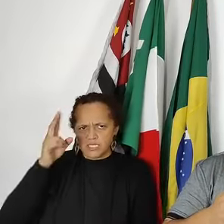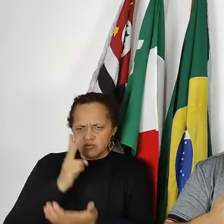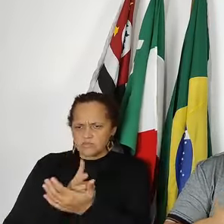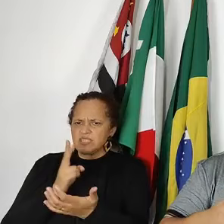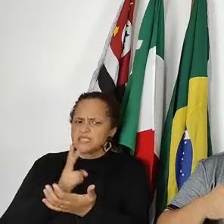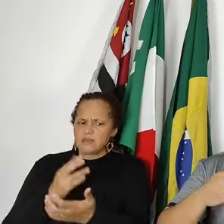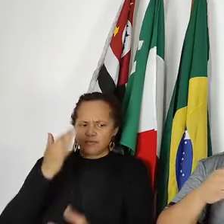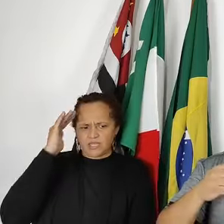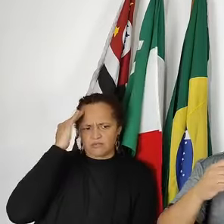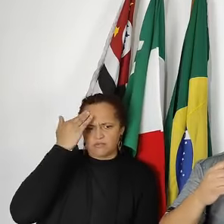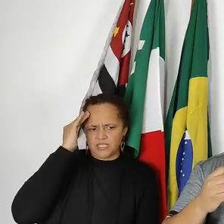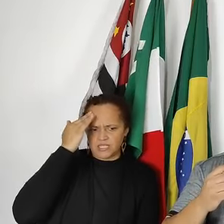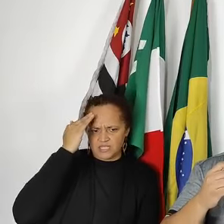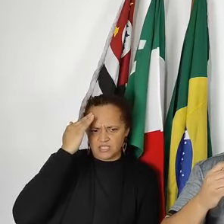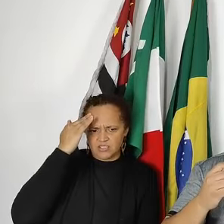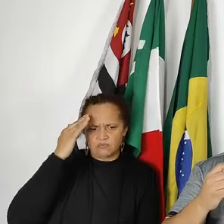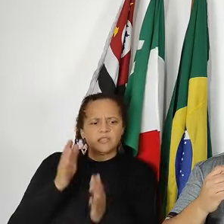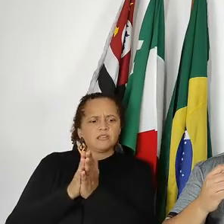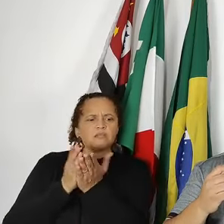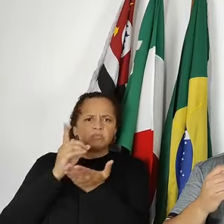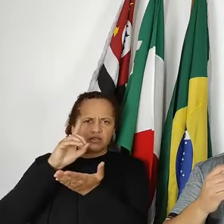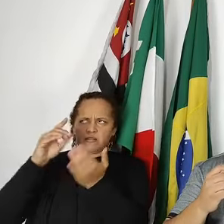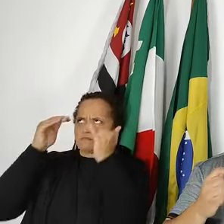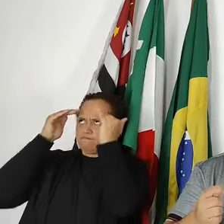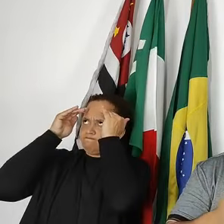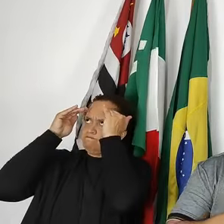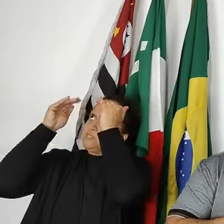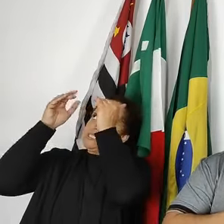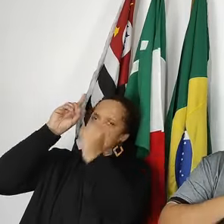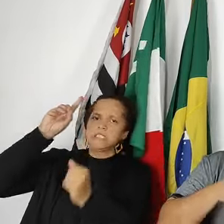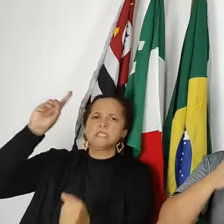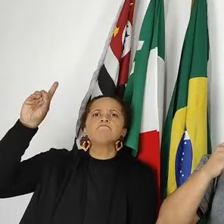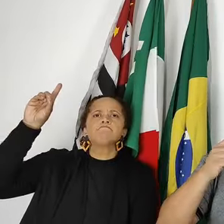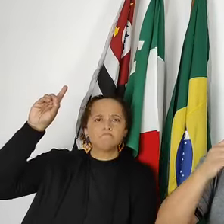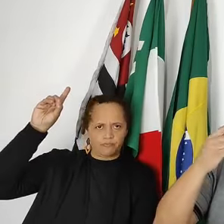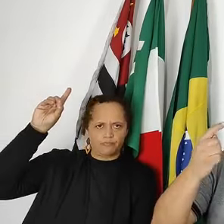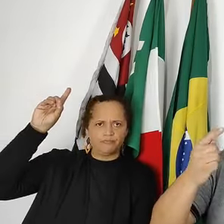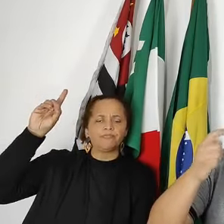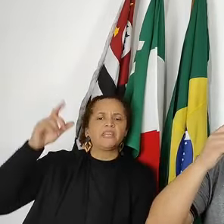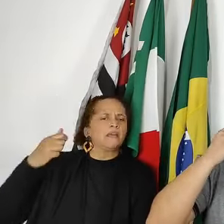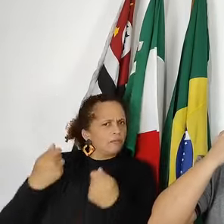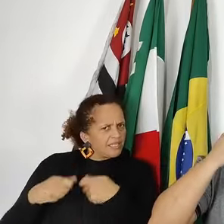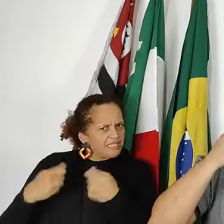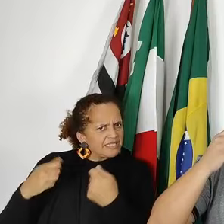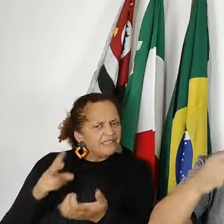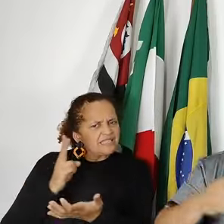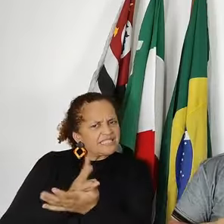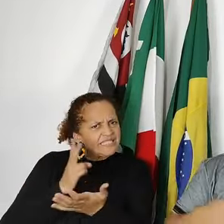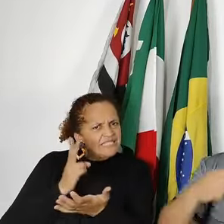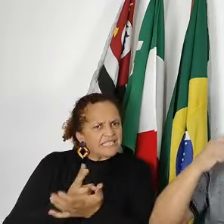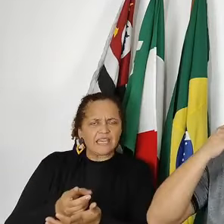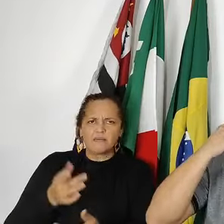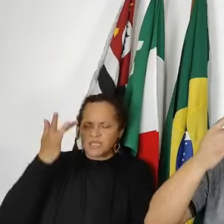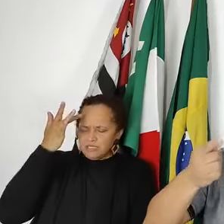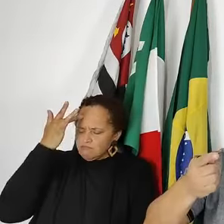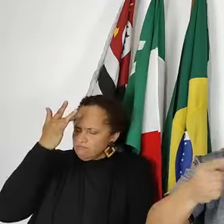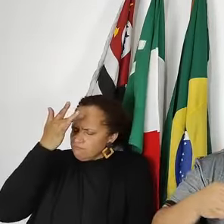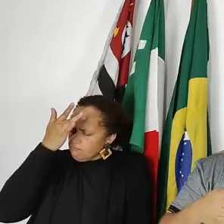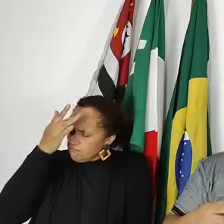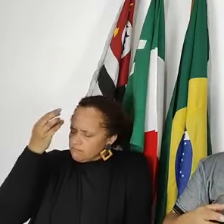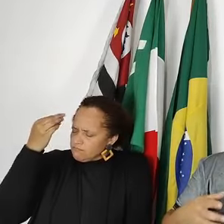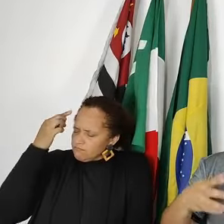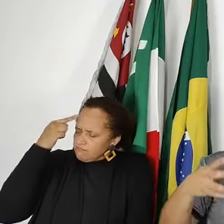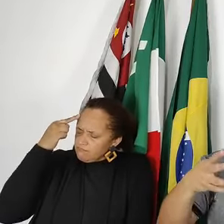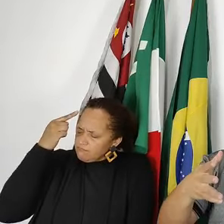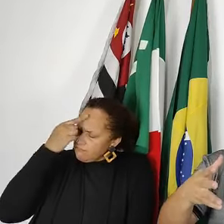todo o entendimento à obediência de Deus, ou levando cativo todo o pensamento, todo o entendimento.